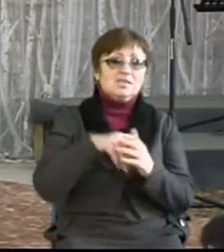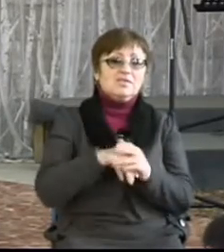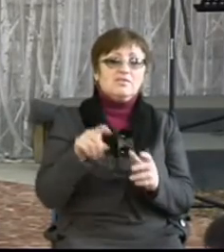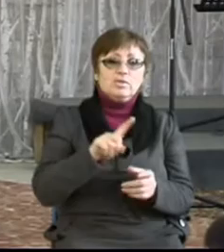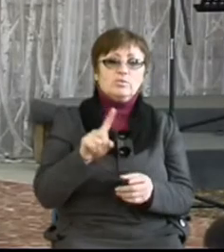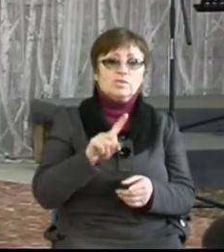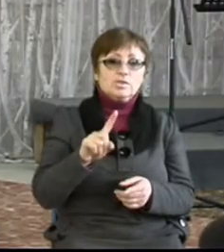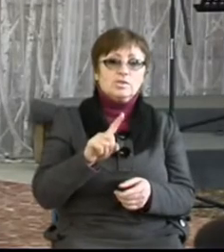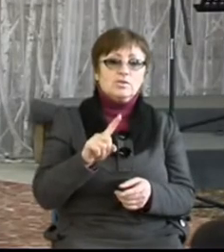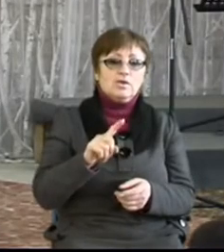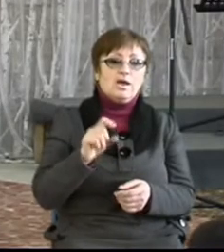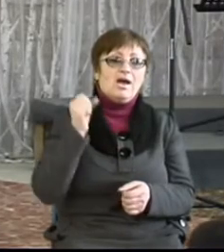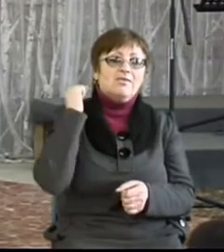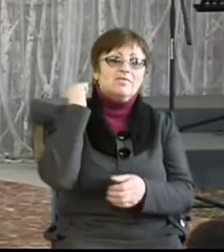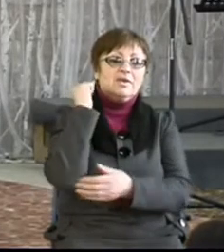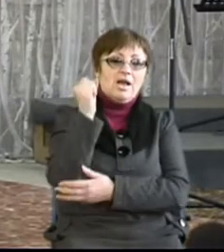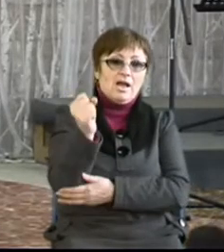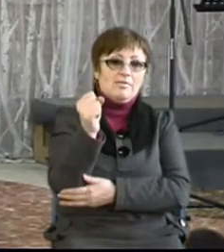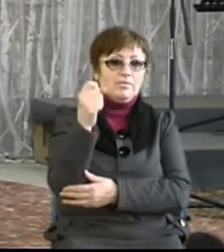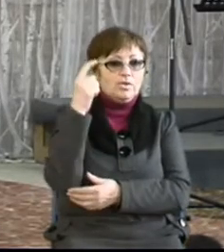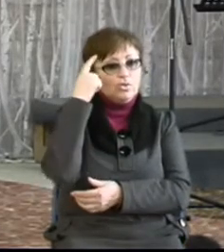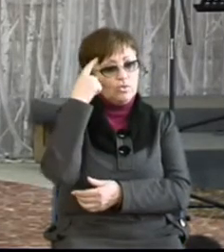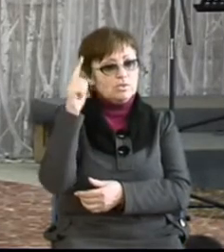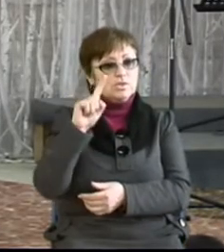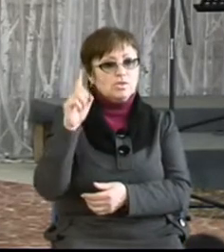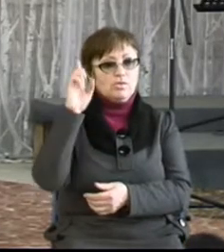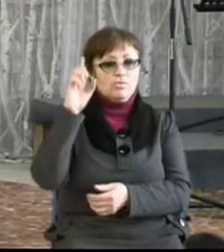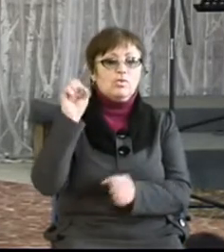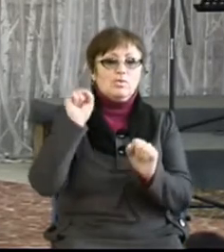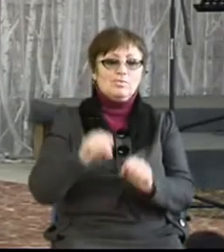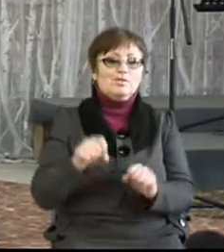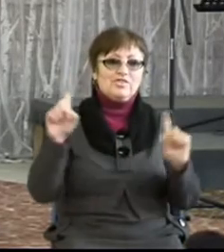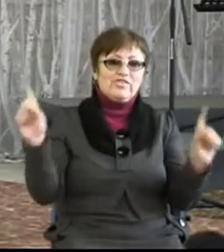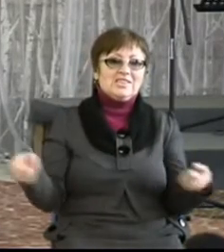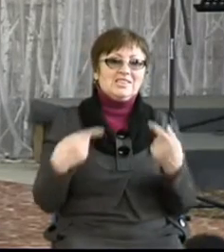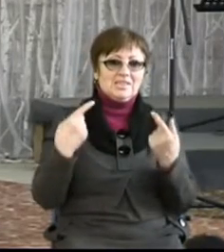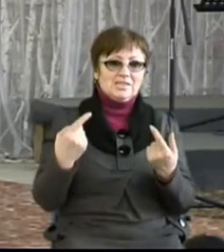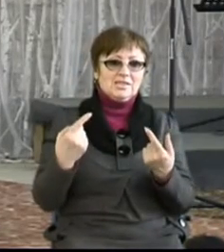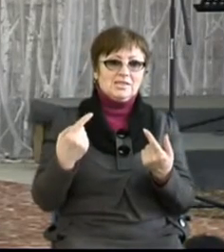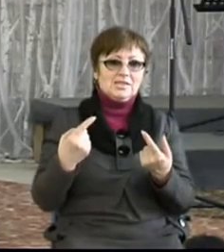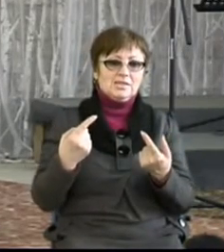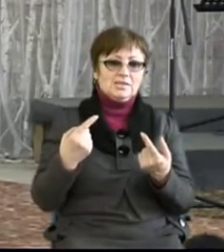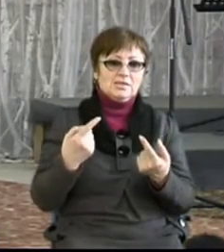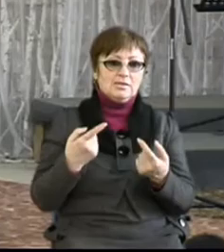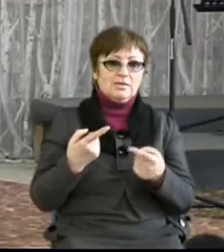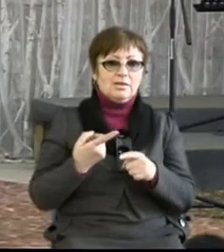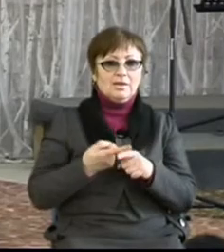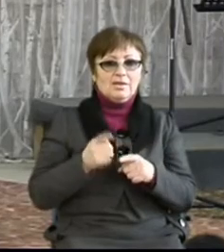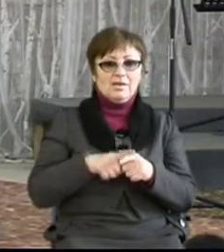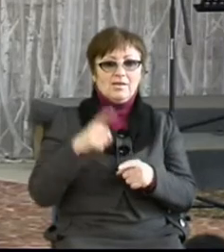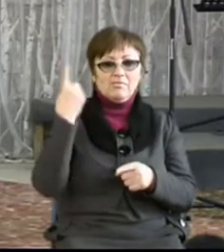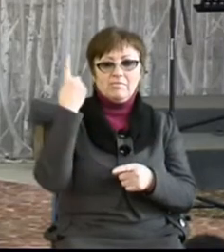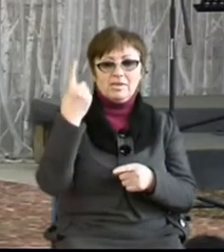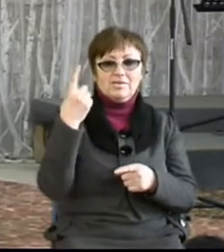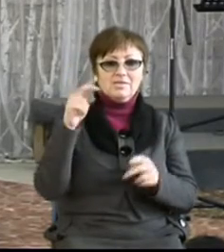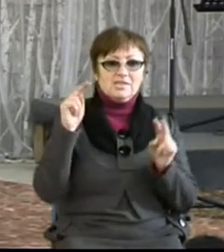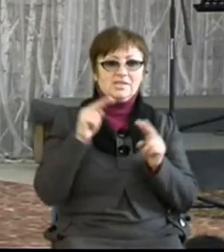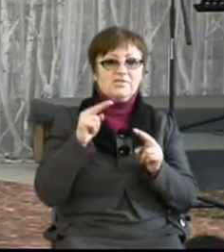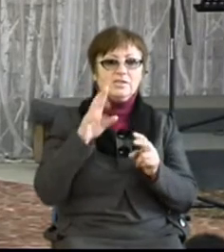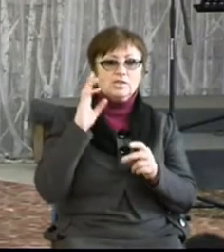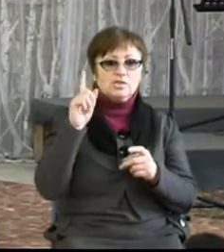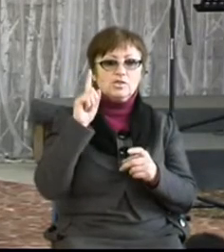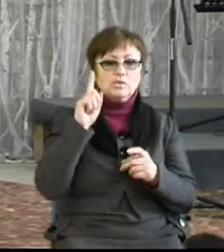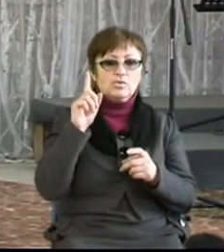что Авраам думал, что Бог в силах воскресить. Это первое свидетельство того, что